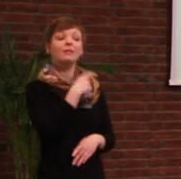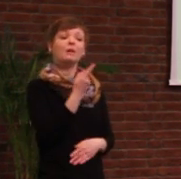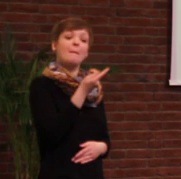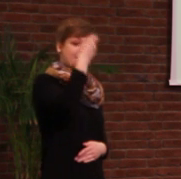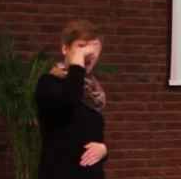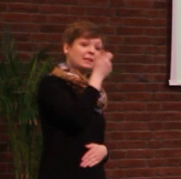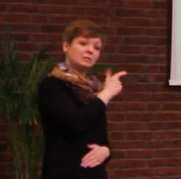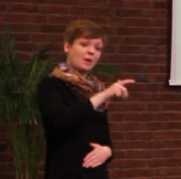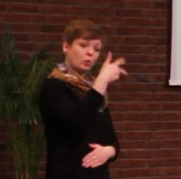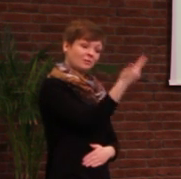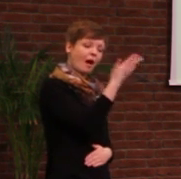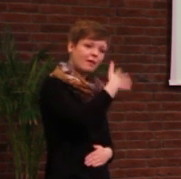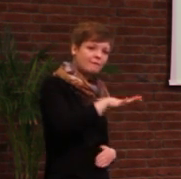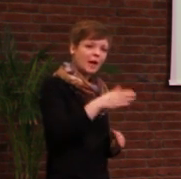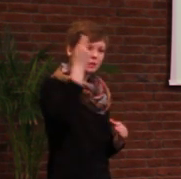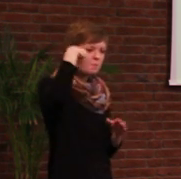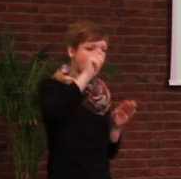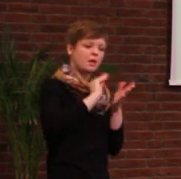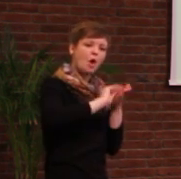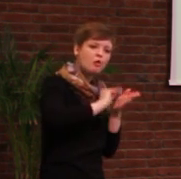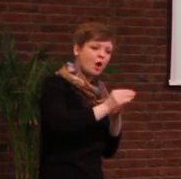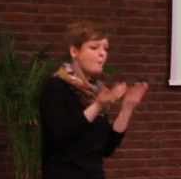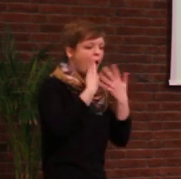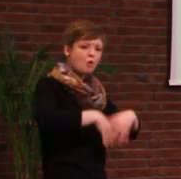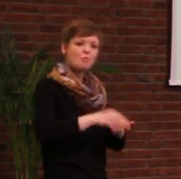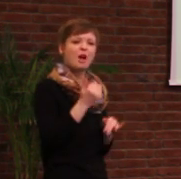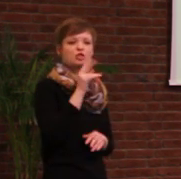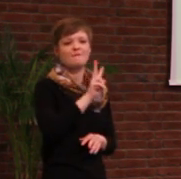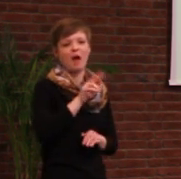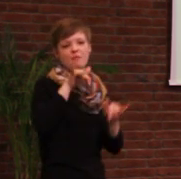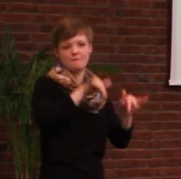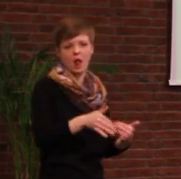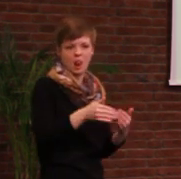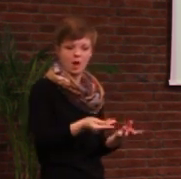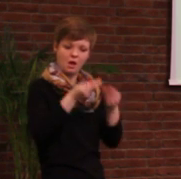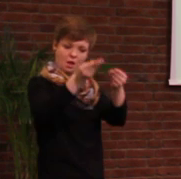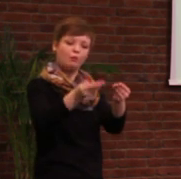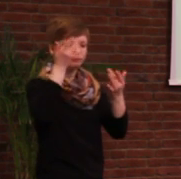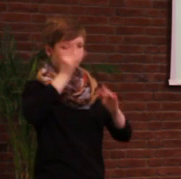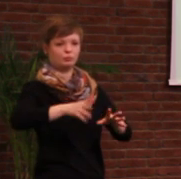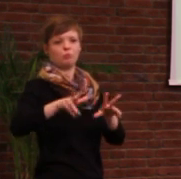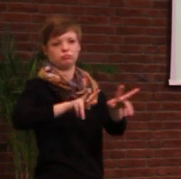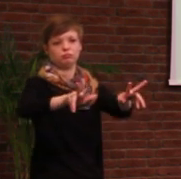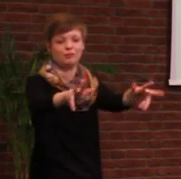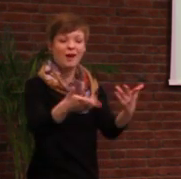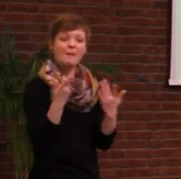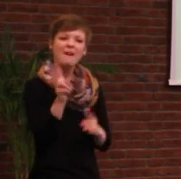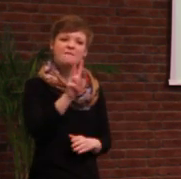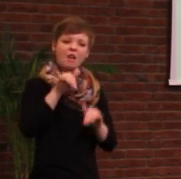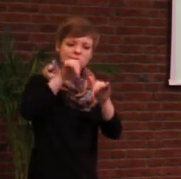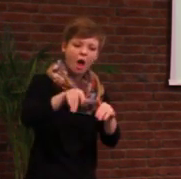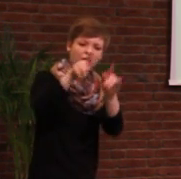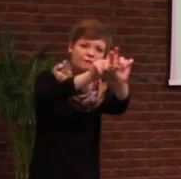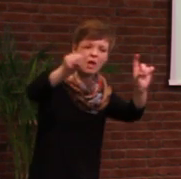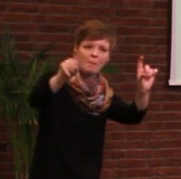ohne Ausschreibung an den Atomkonzern Vattenfall übergeben. Damit ist der Betrieb des Netzes in der Hand eines Konzerns, der gegen